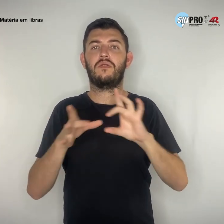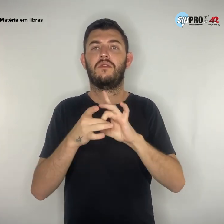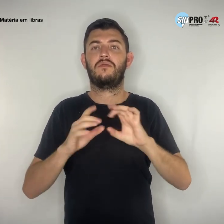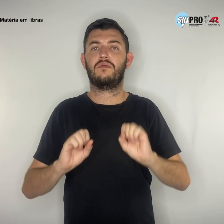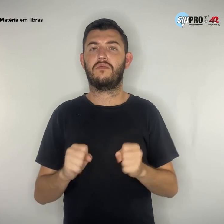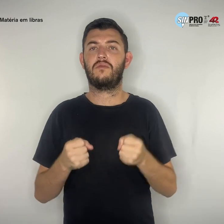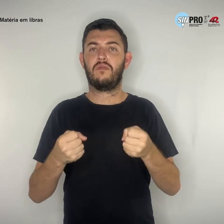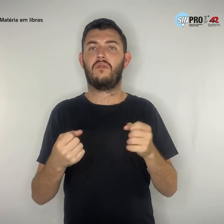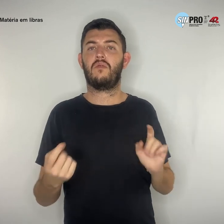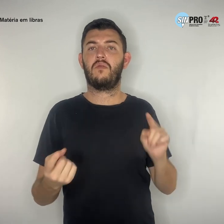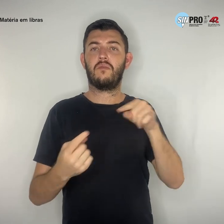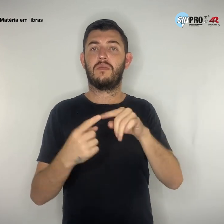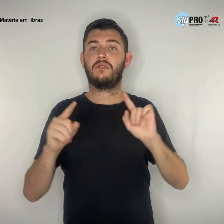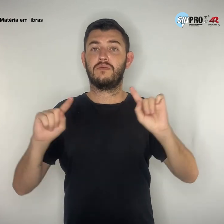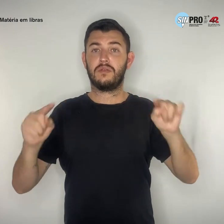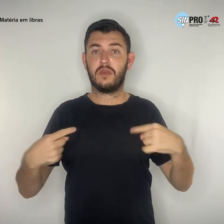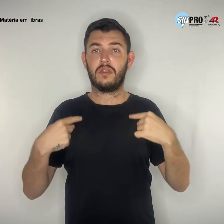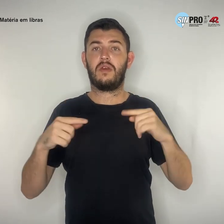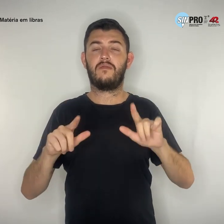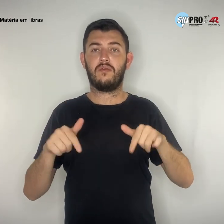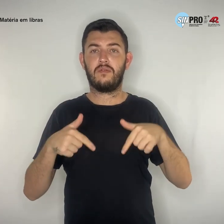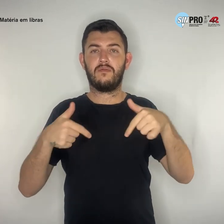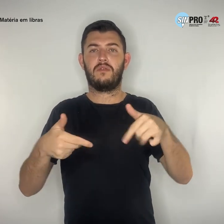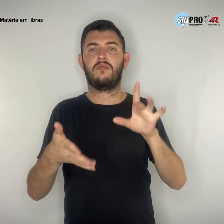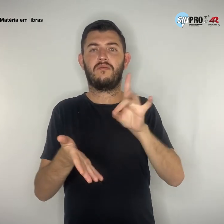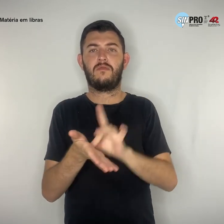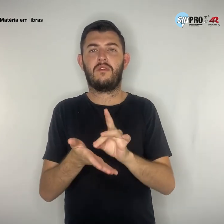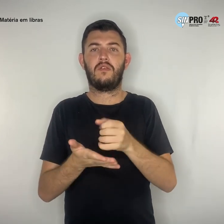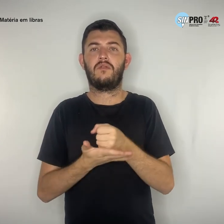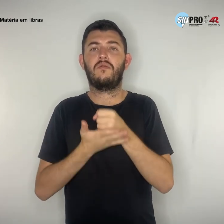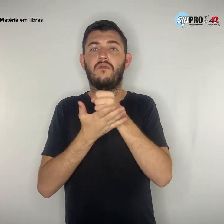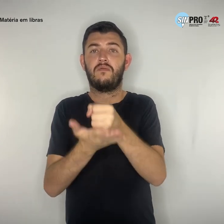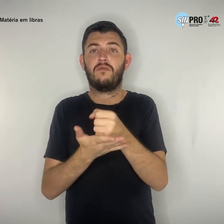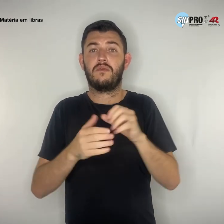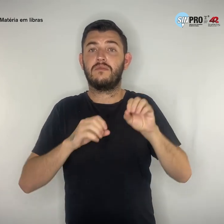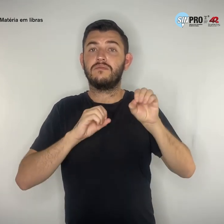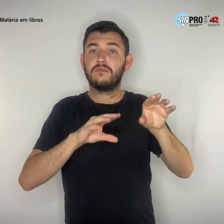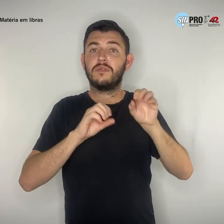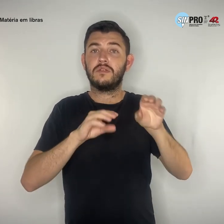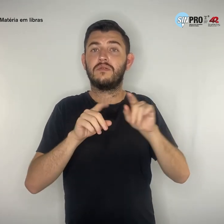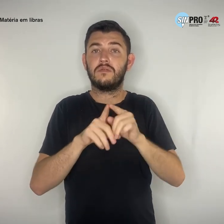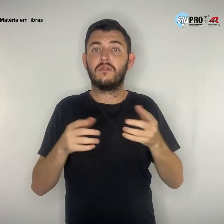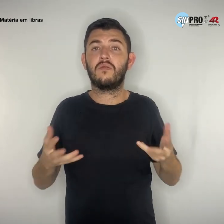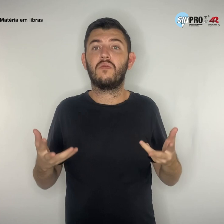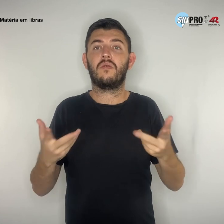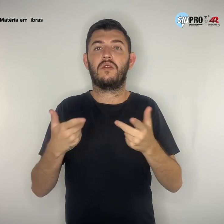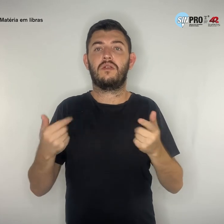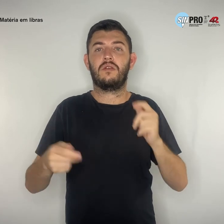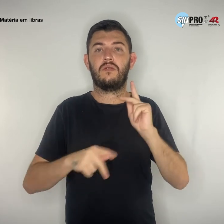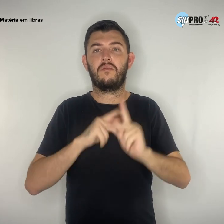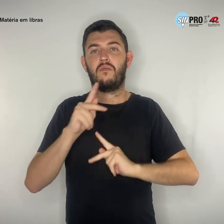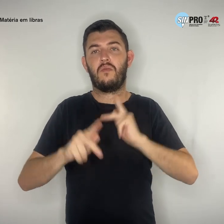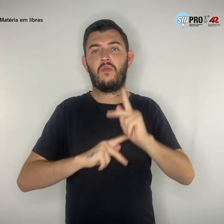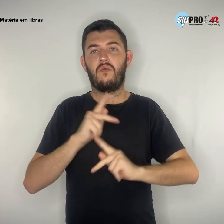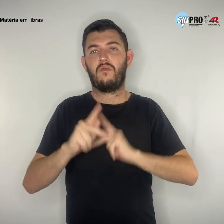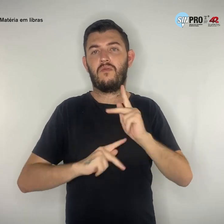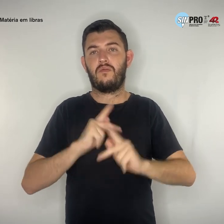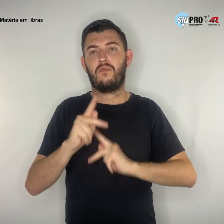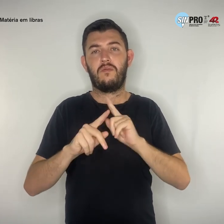grandes desafios e ofertar uma educação de qualidade para o nosso povo. Sobre o novo